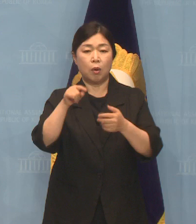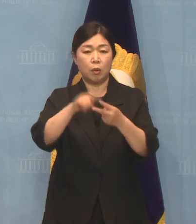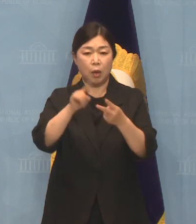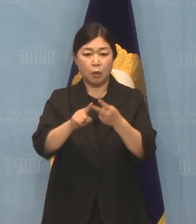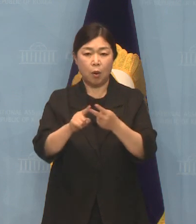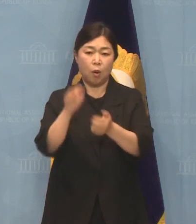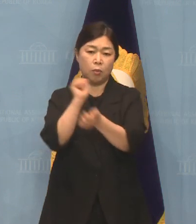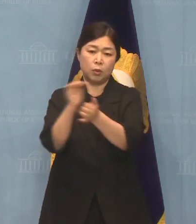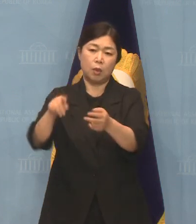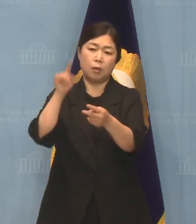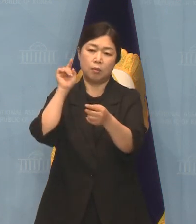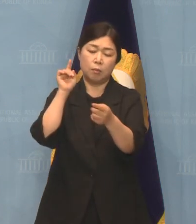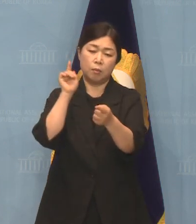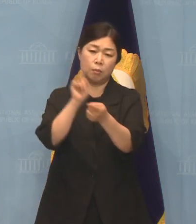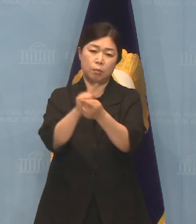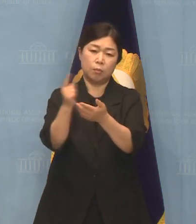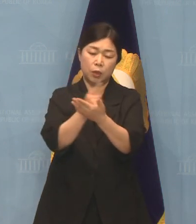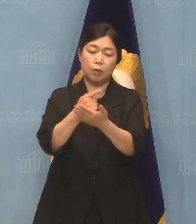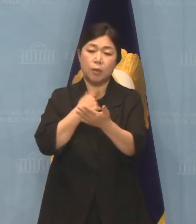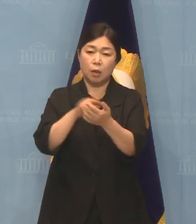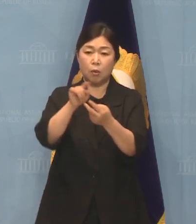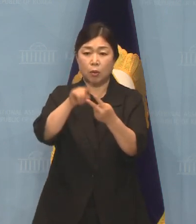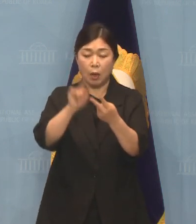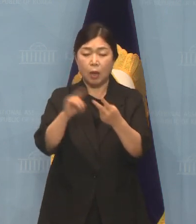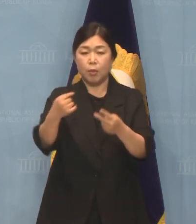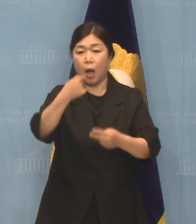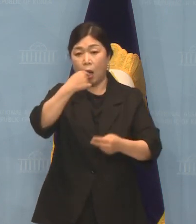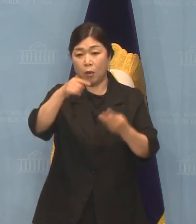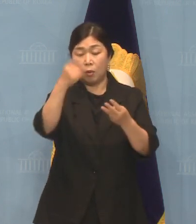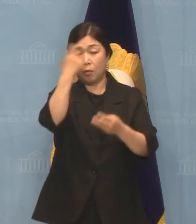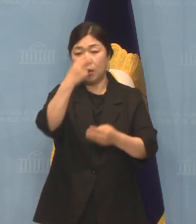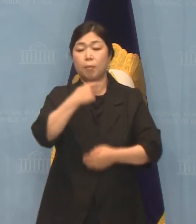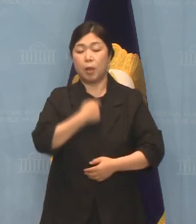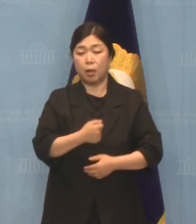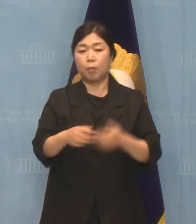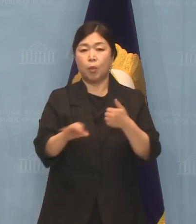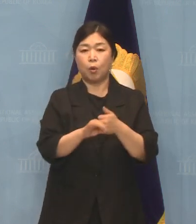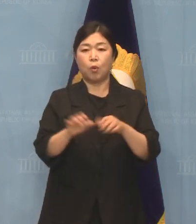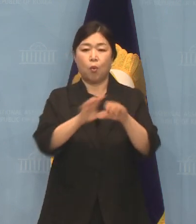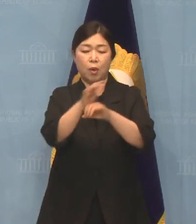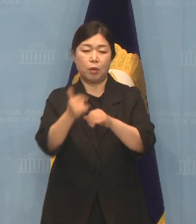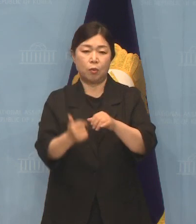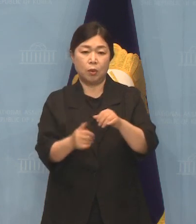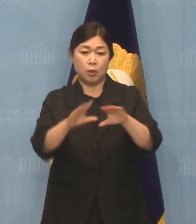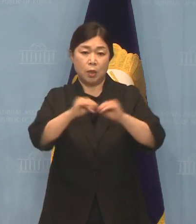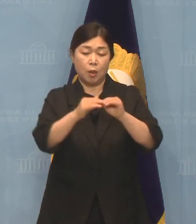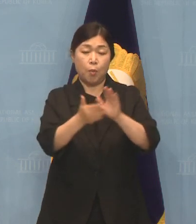확진자와 접촉했거나 선별 검사를 받은 경우에는 국회 코로나19